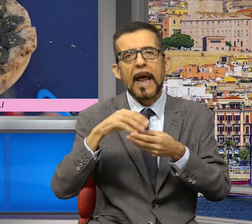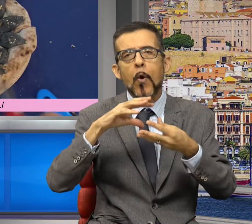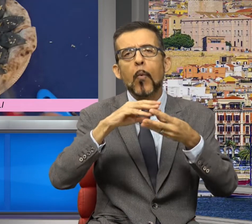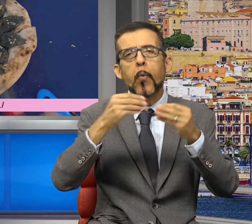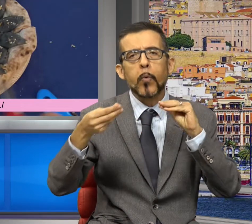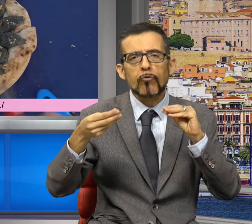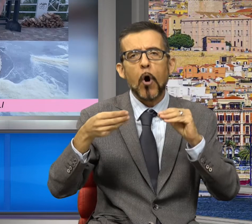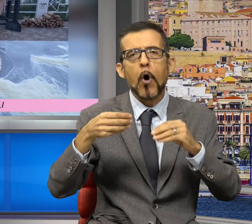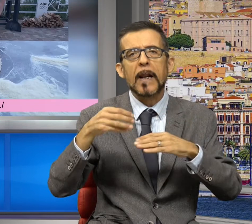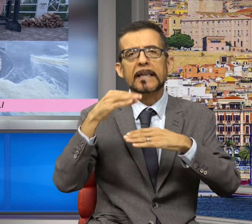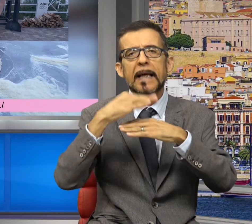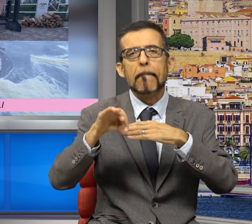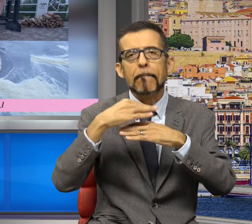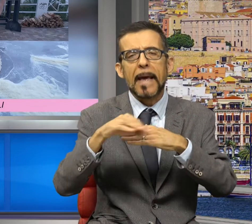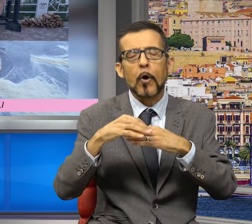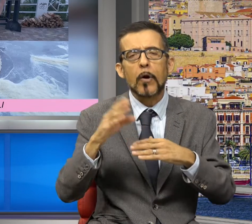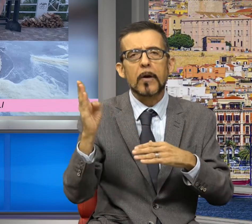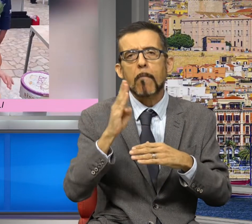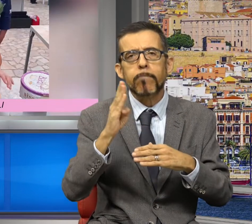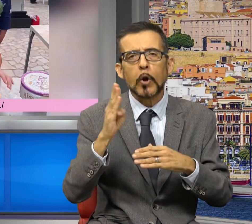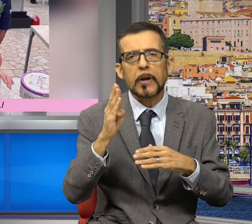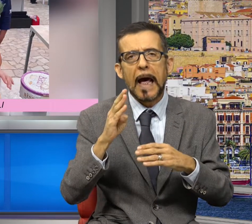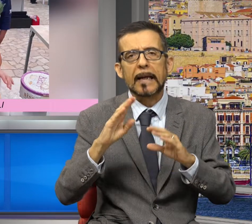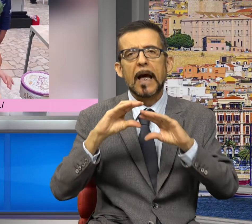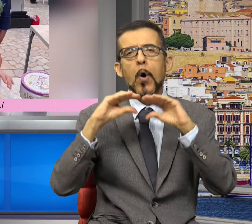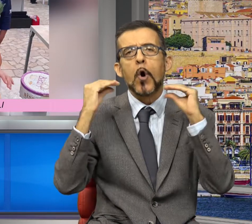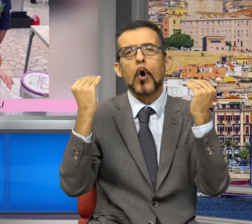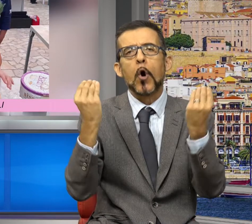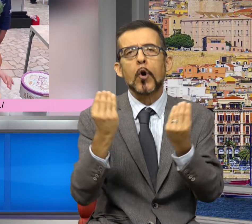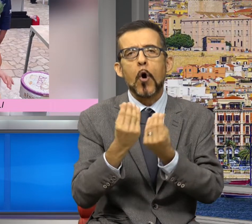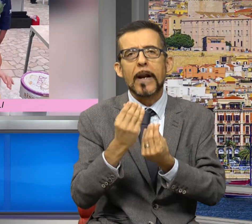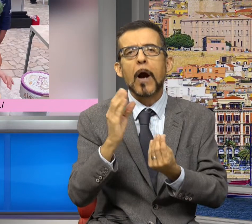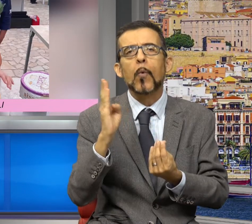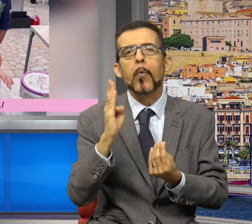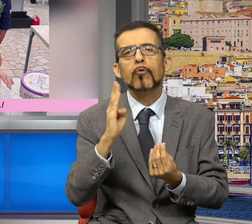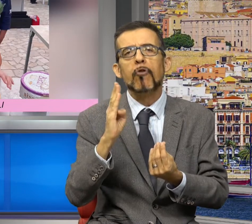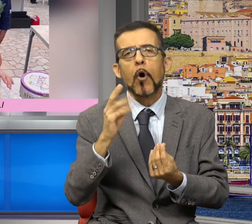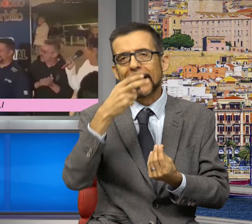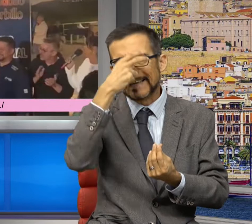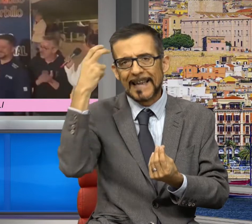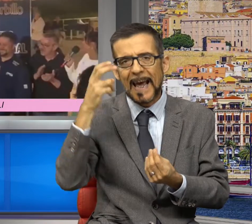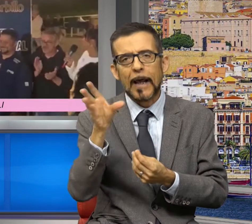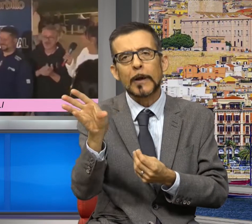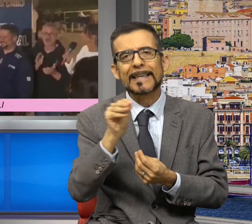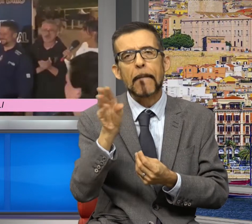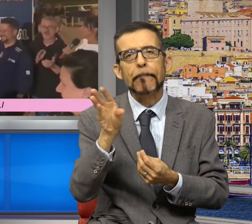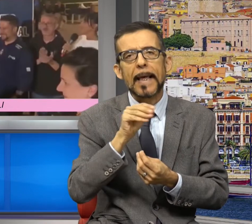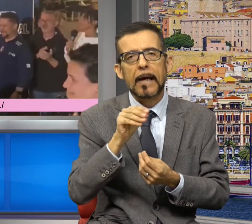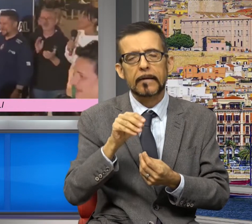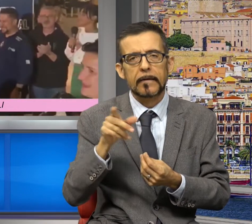di bottarga e una corona di culurgione e salnero di seppia. Emiliana Scarpa ha davvero sbaragliato tutti i concorrenti provenienti da